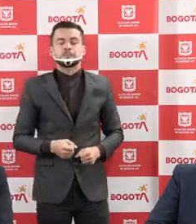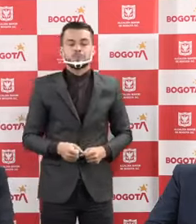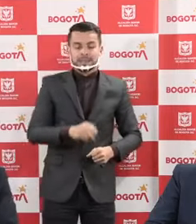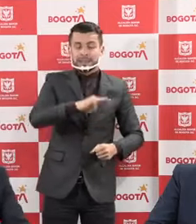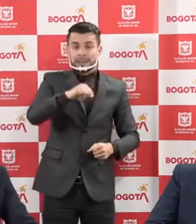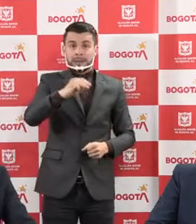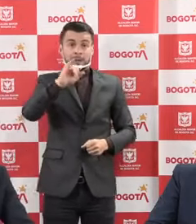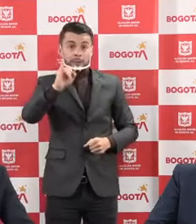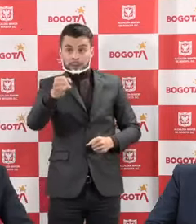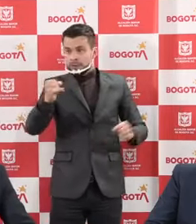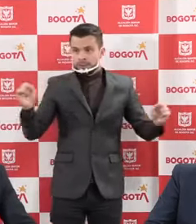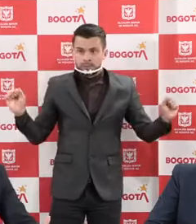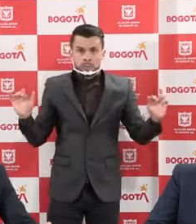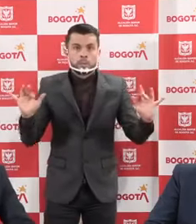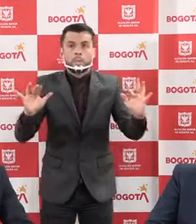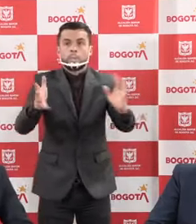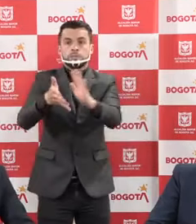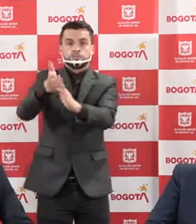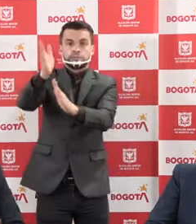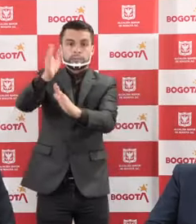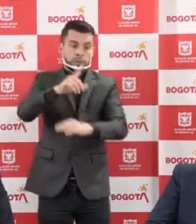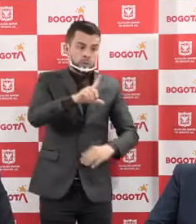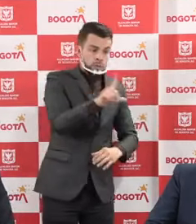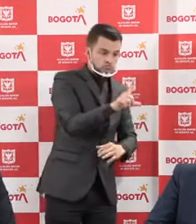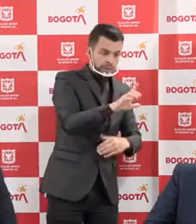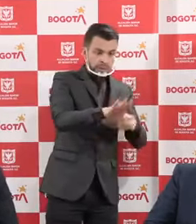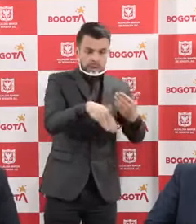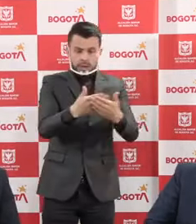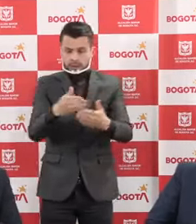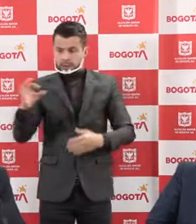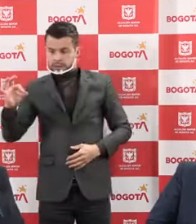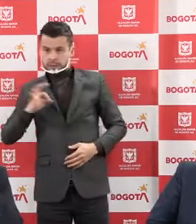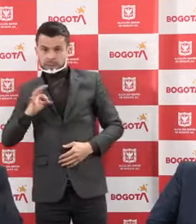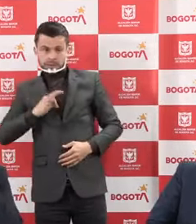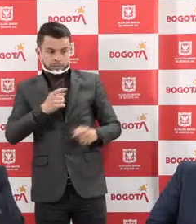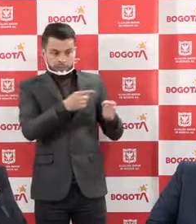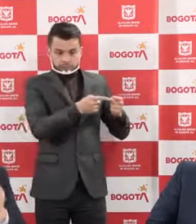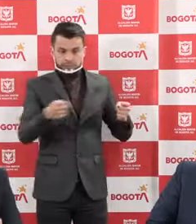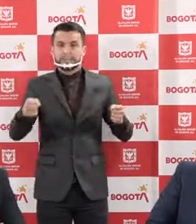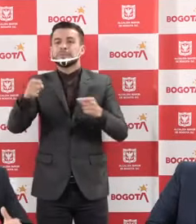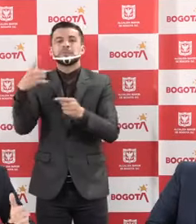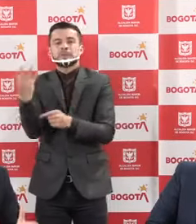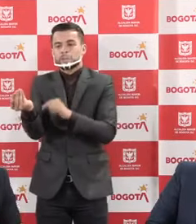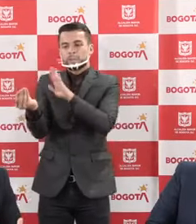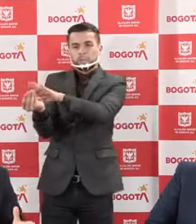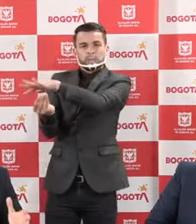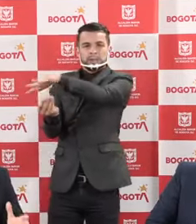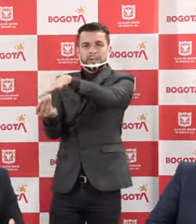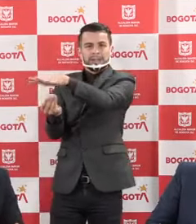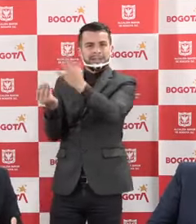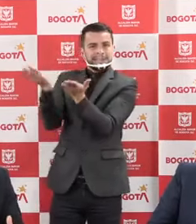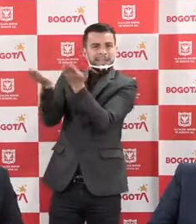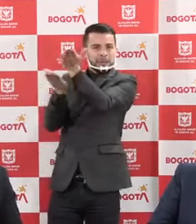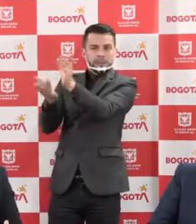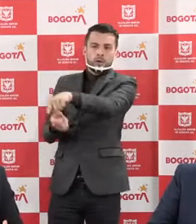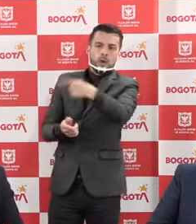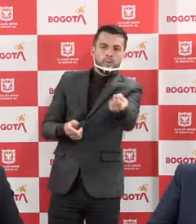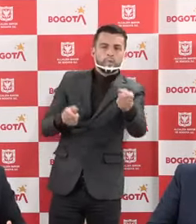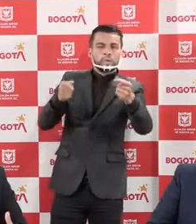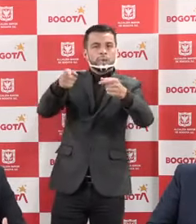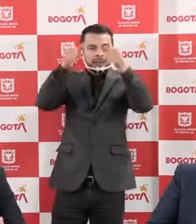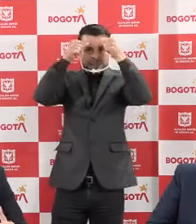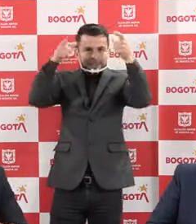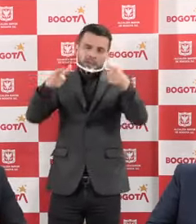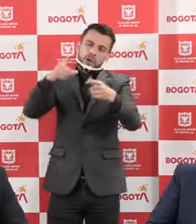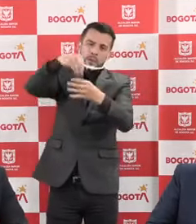decir en todo momento de lunes a sábado el sector servicios también el sector público debe tener